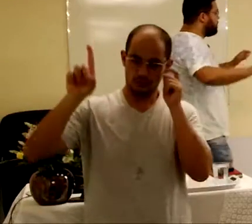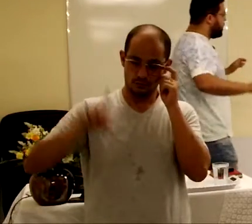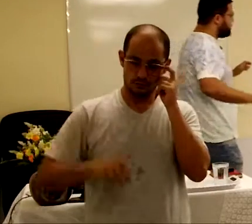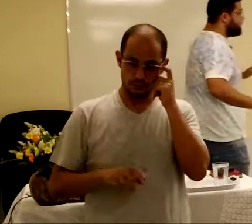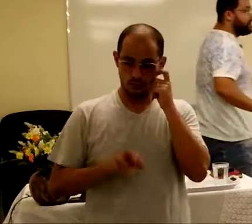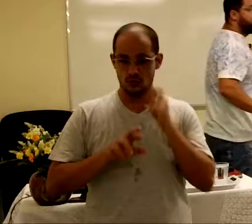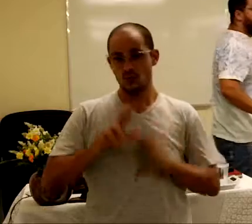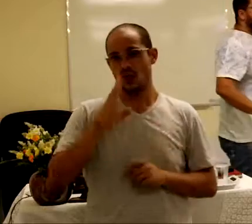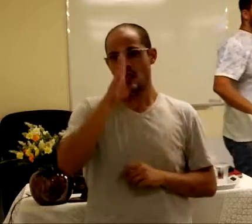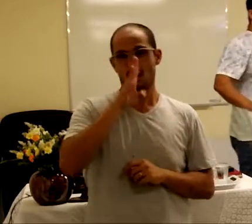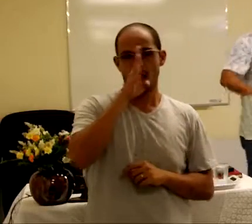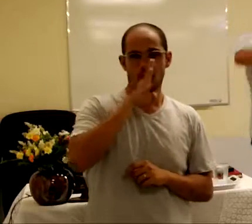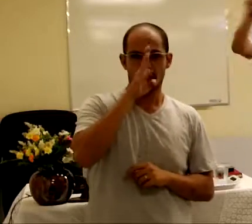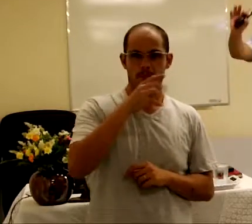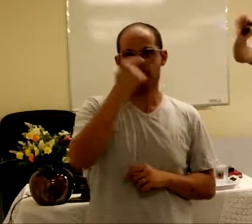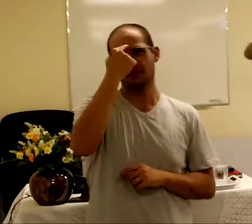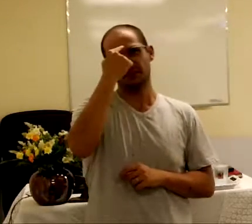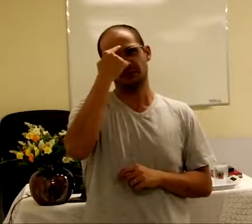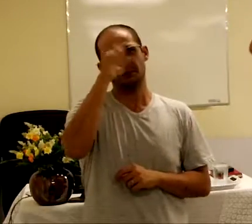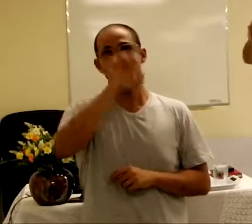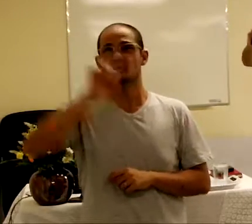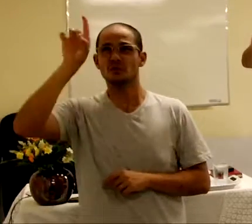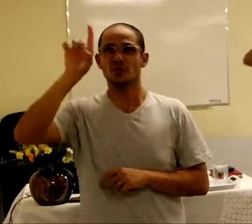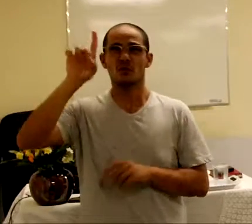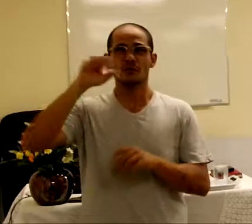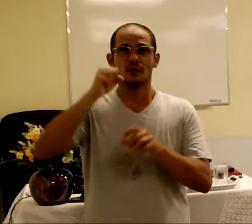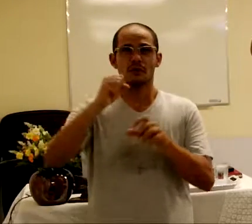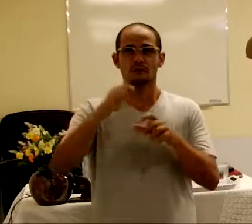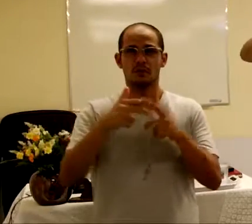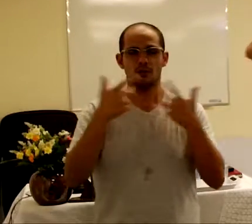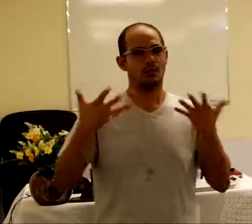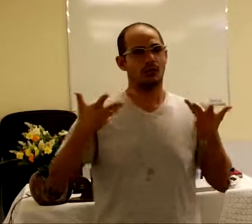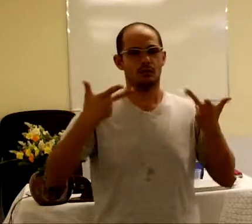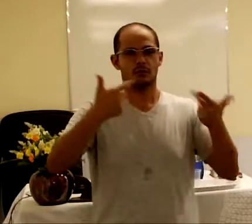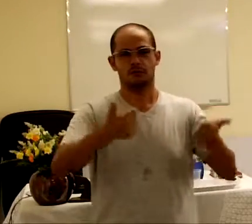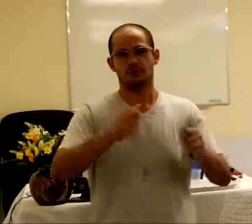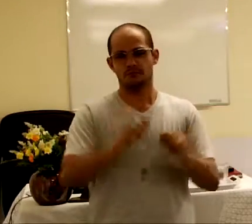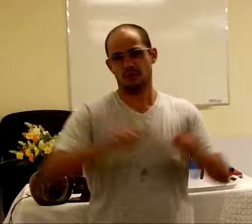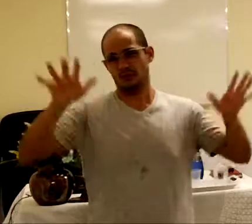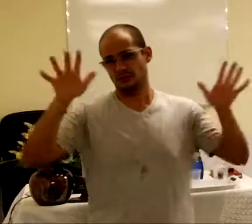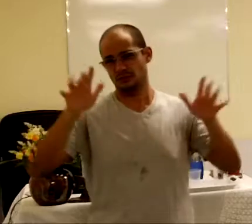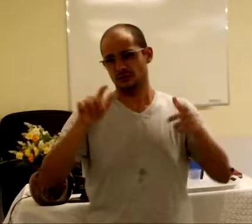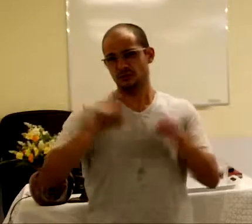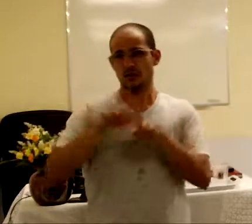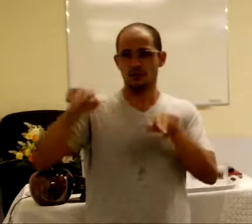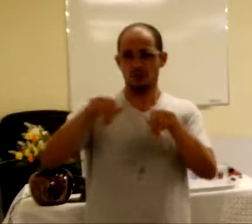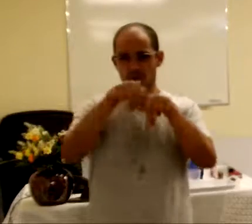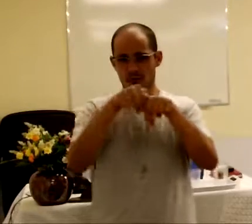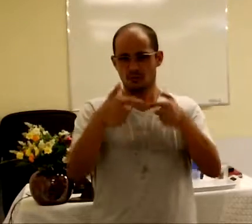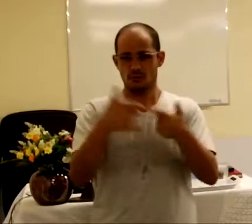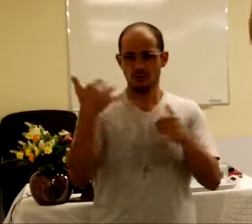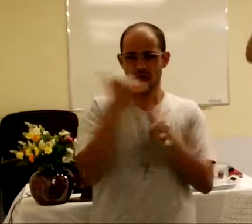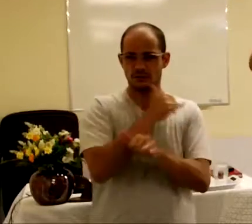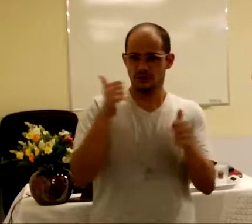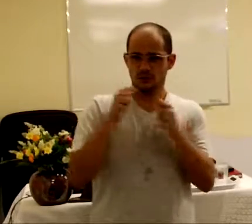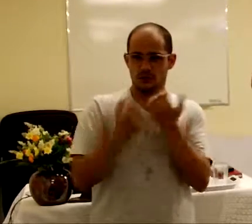obra mirabolante. A gente imagina a obra de Deus, aquela coisa mirabolante, né? Uma coisa fantástica, mágica, manifestações, energia,